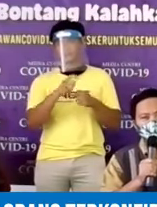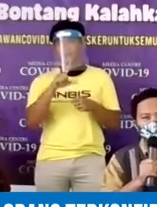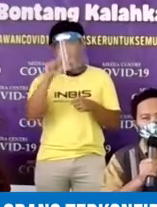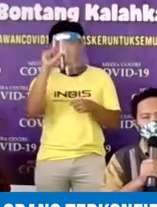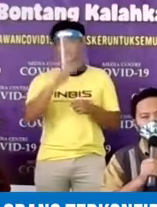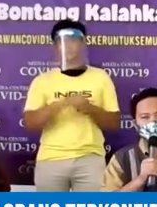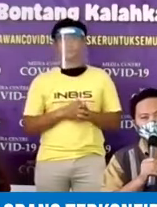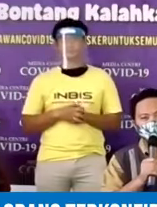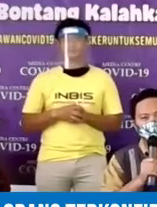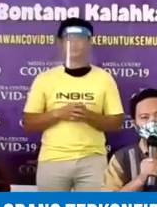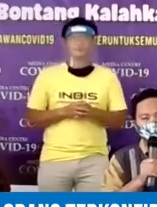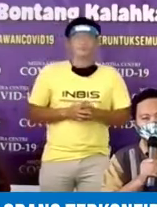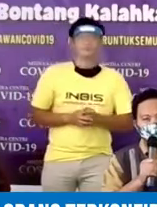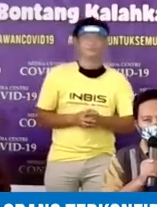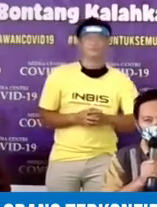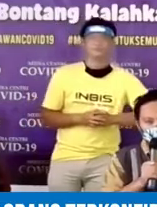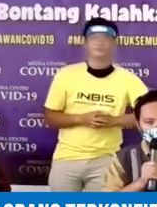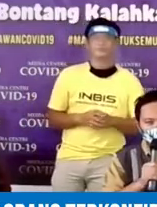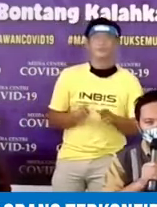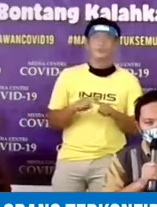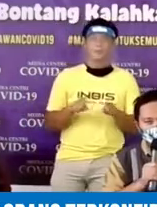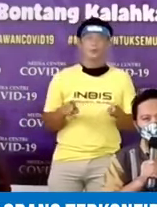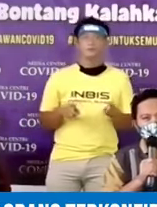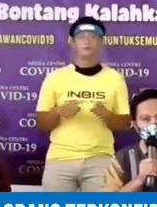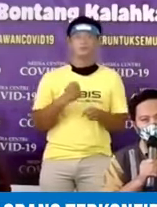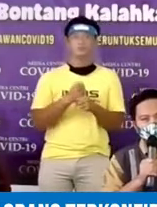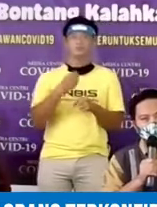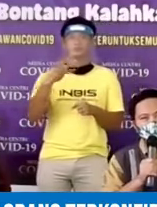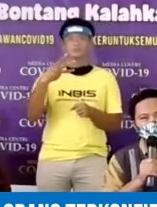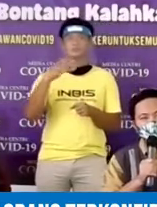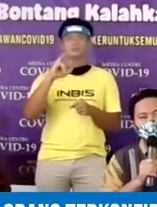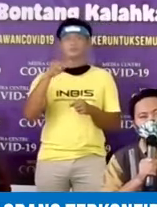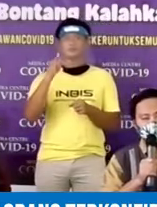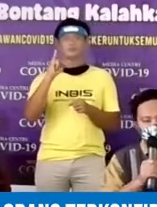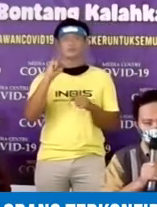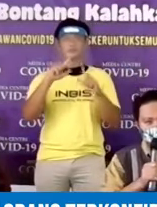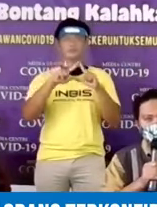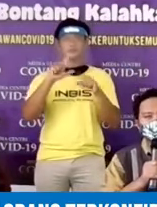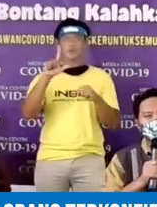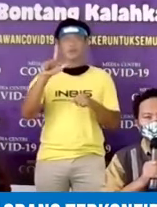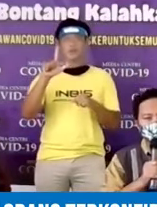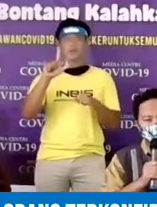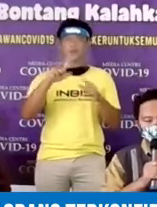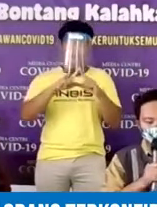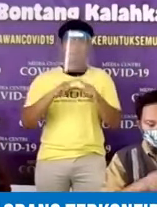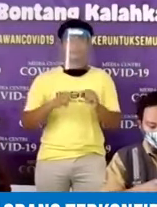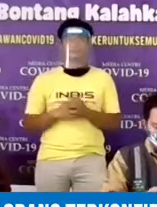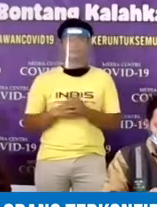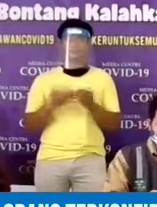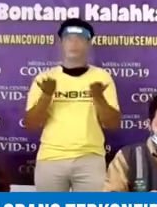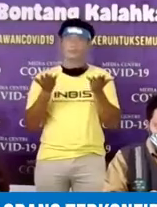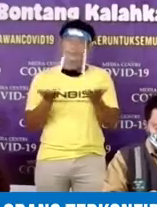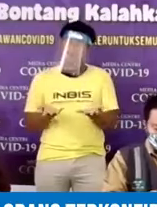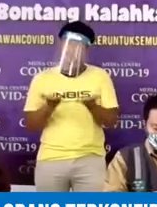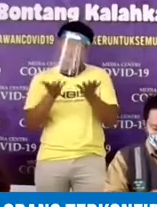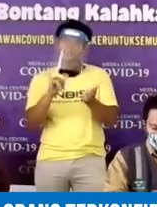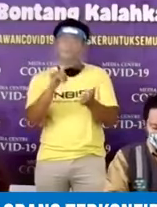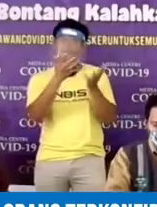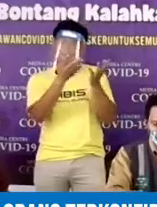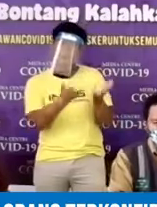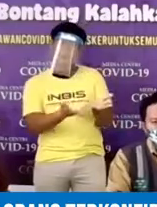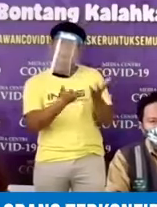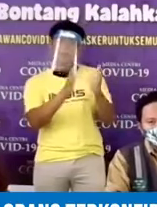ringan itu begitu saja yang terjal sedangkan berat dia harus ada collab lagi di jaring super berikutnya oke